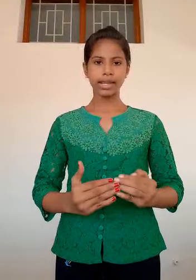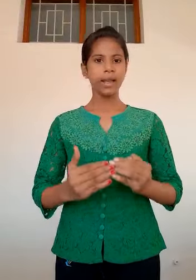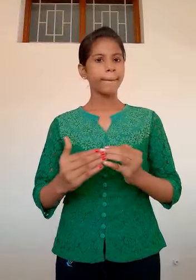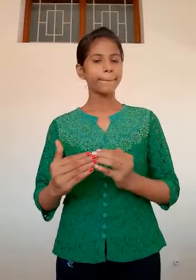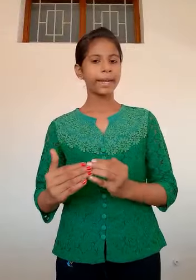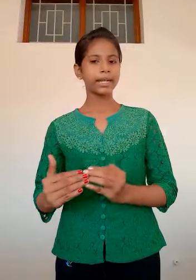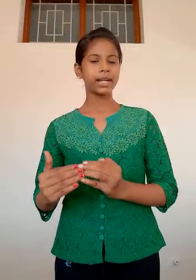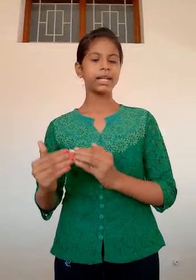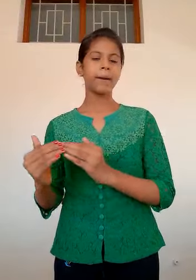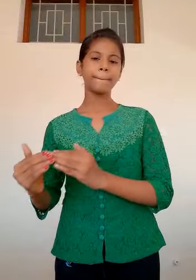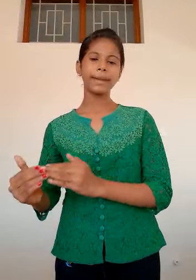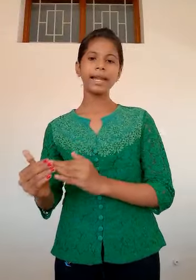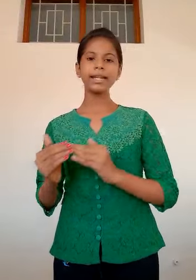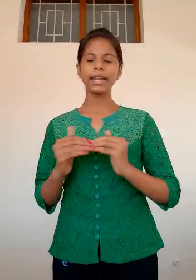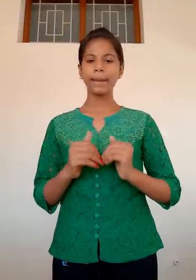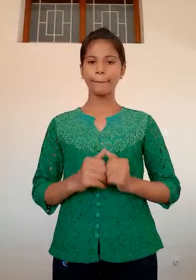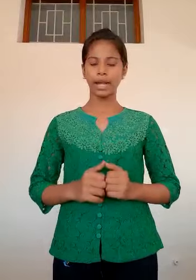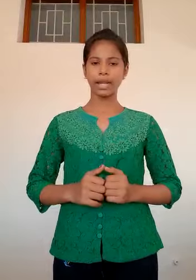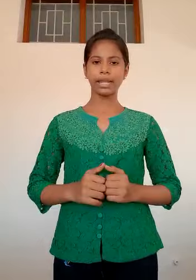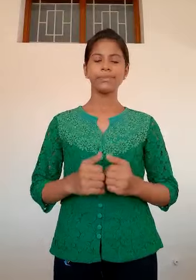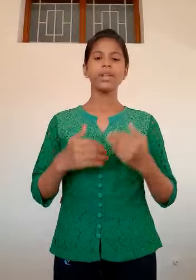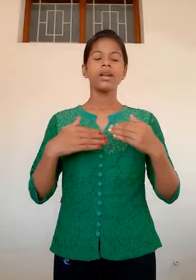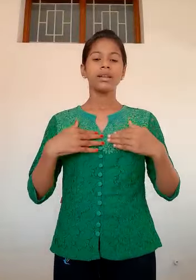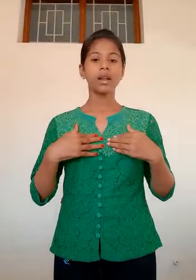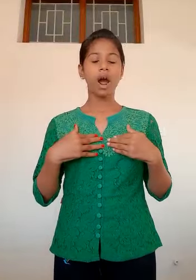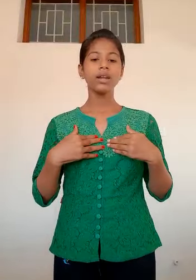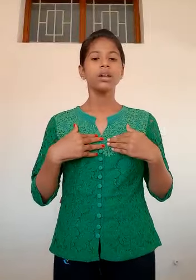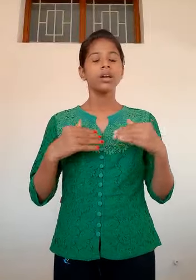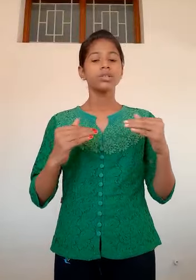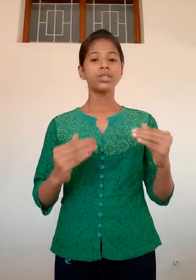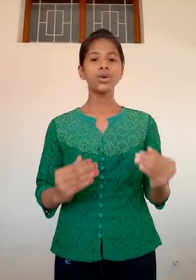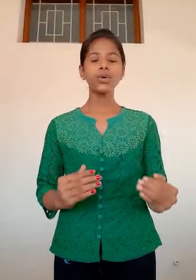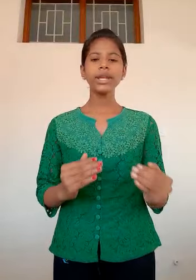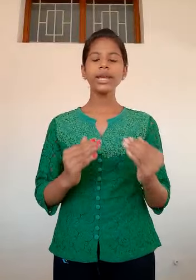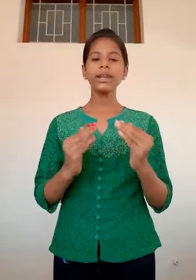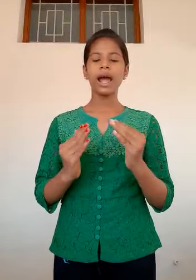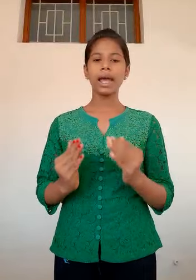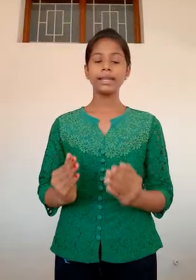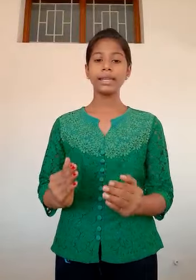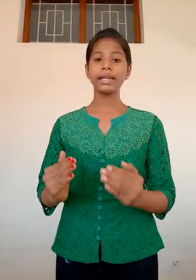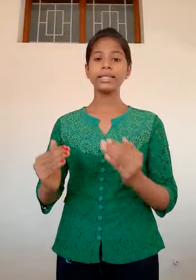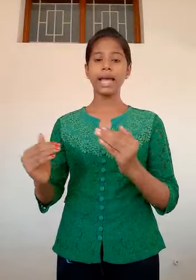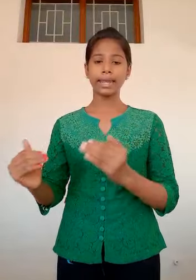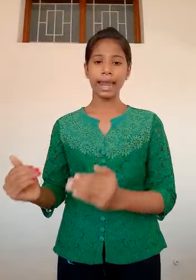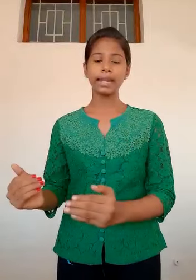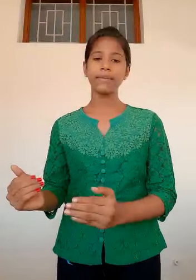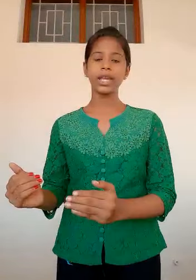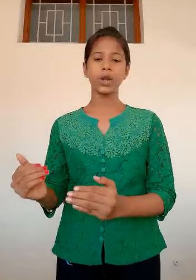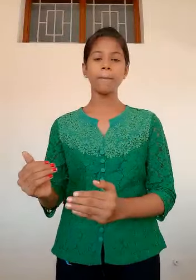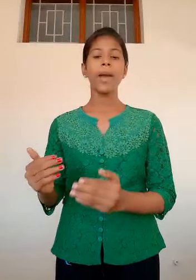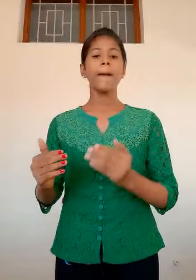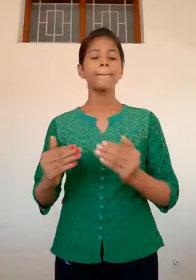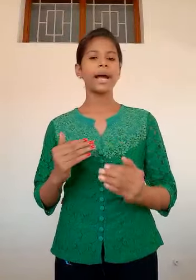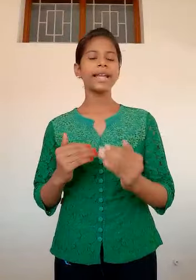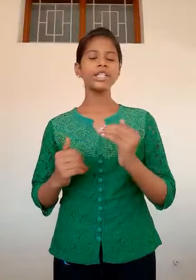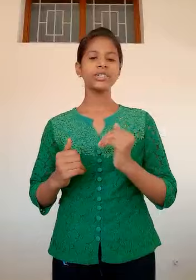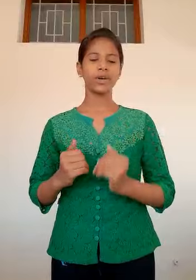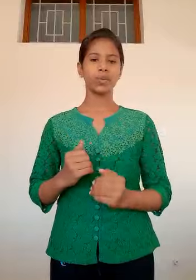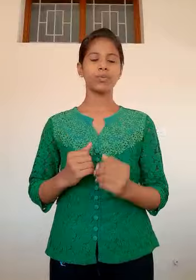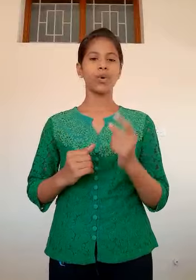Az ch SPAomas mm பைஞ்ச வரும்